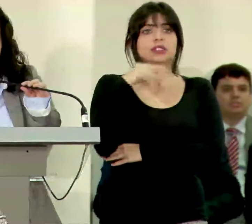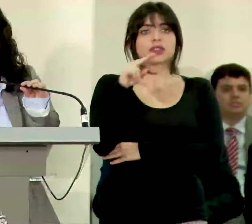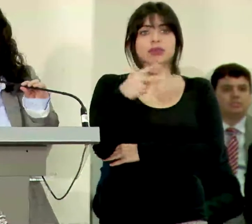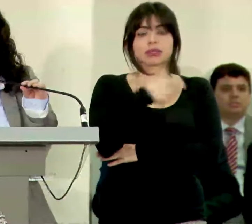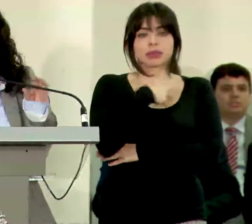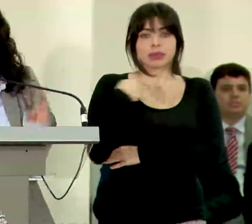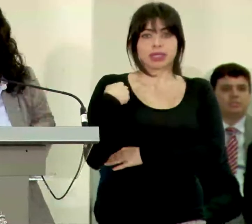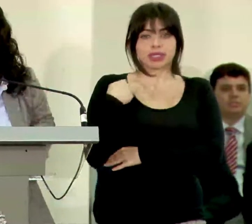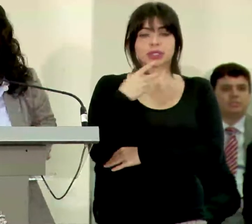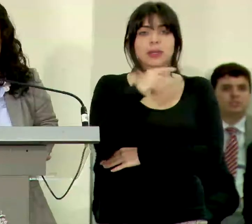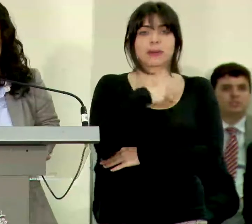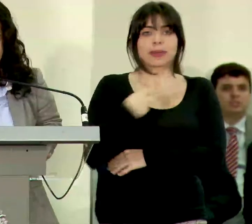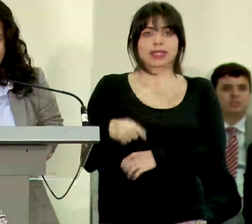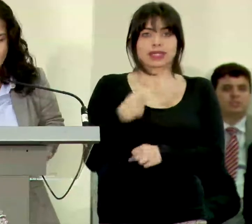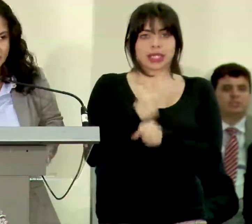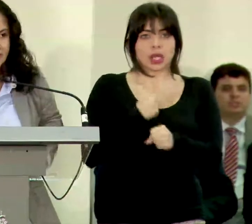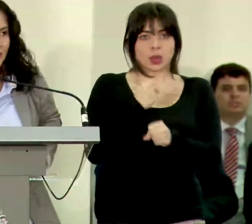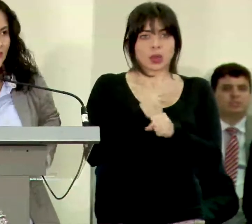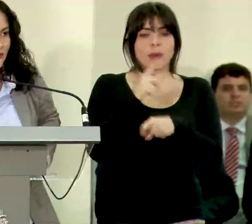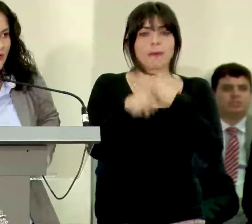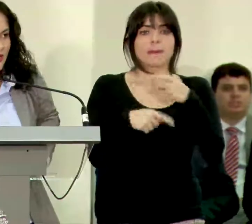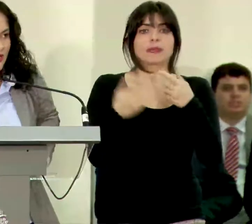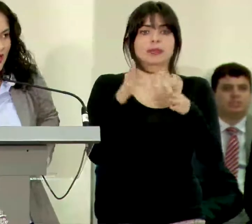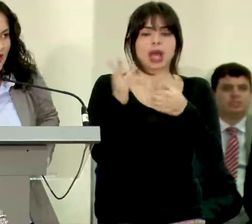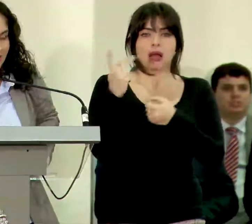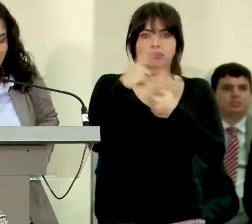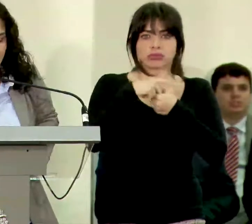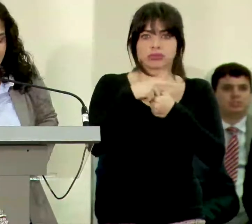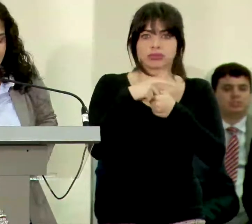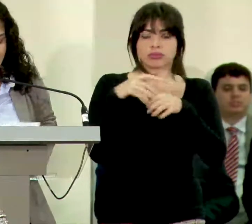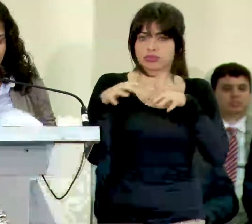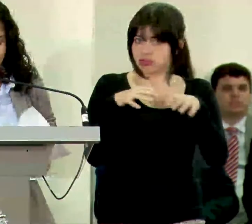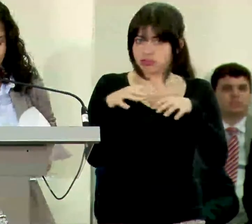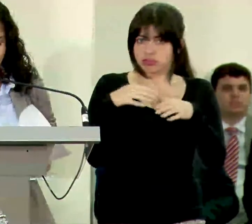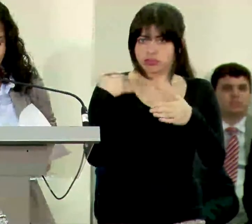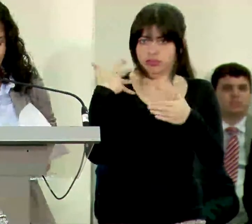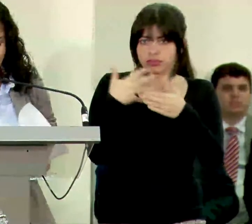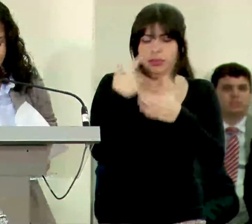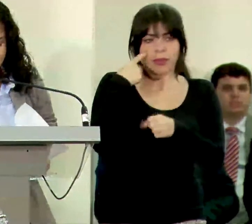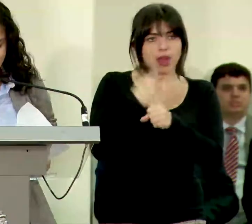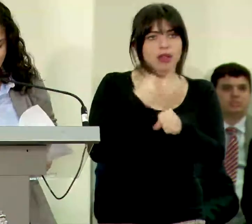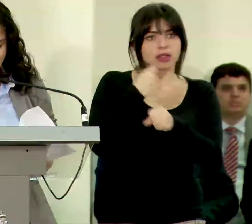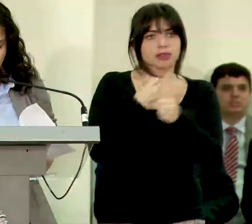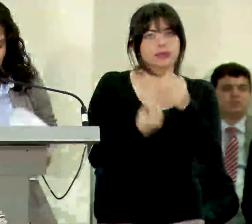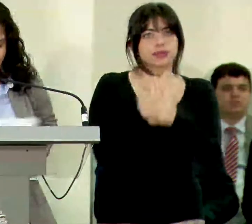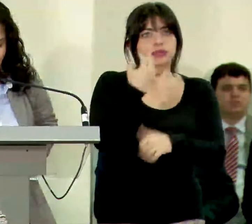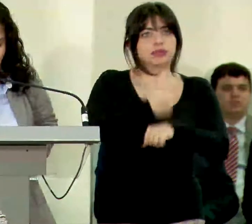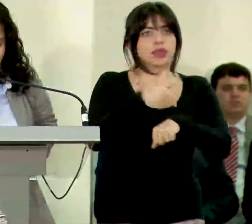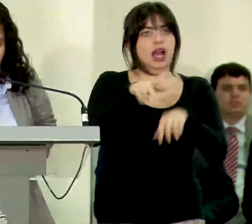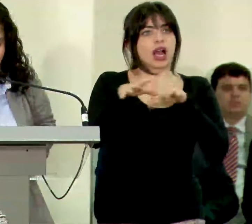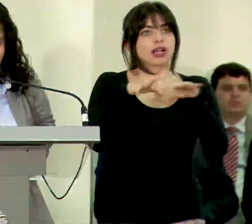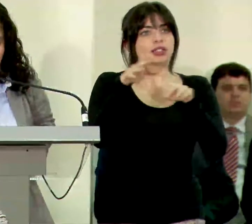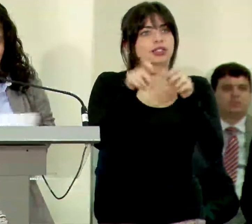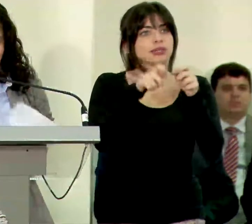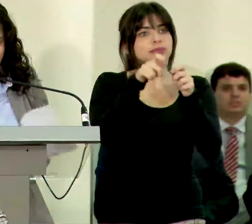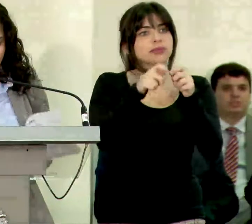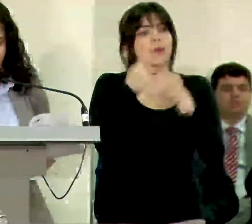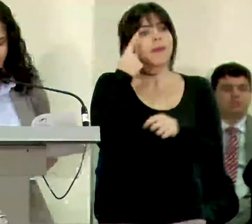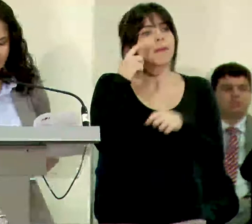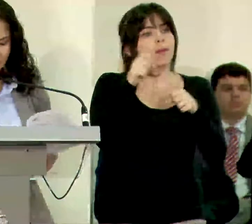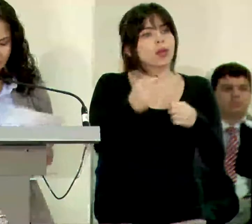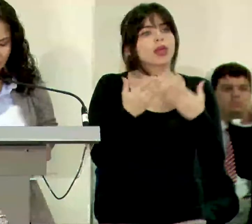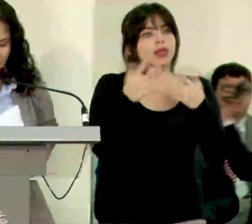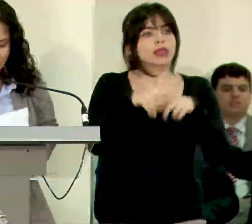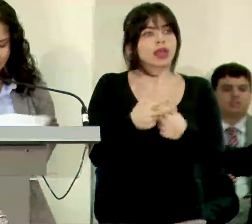viceministros y presidentes ejecutivos, participaron activamente en la elaboración de estas acciones concretas. Para